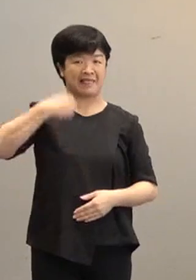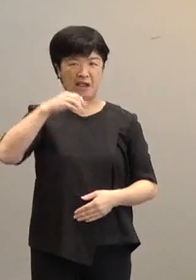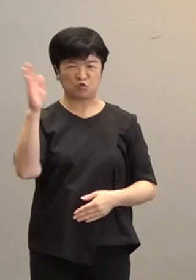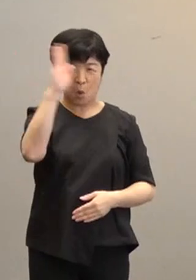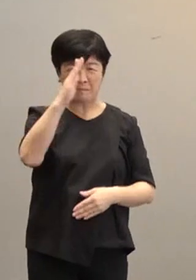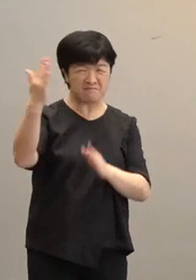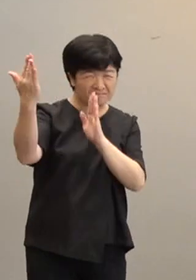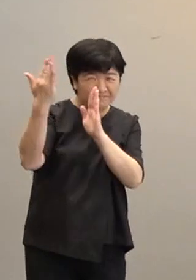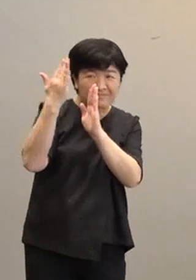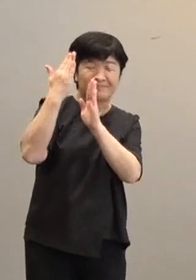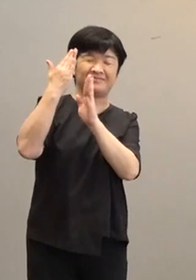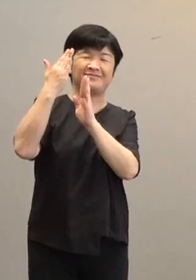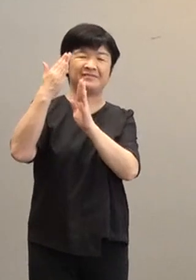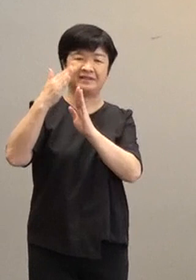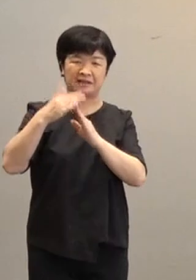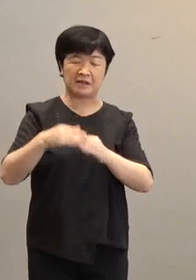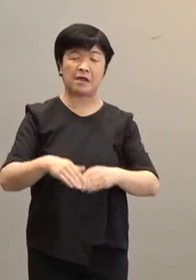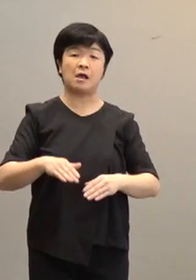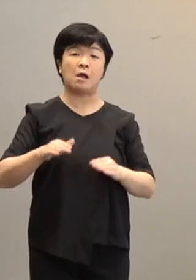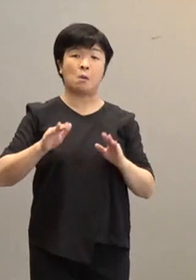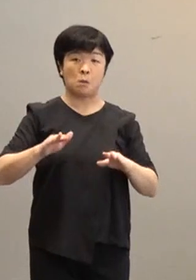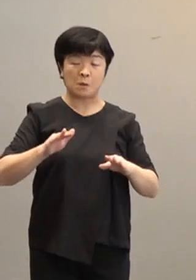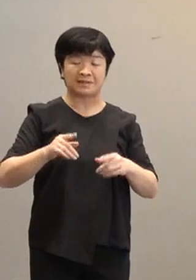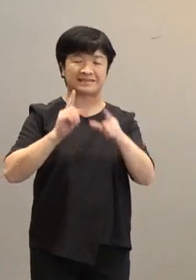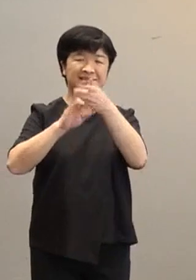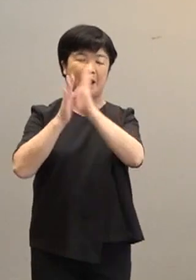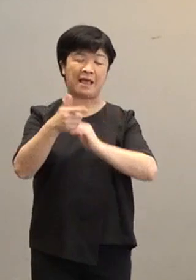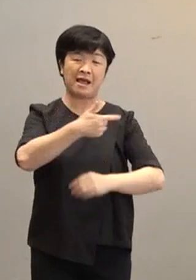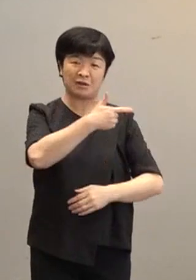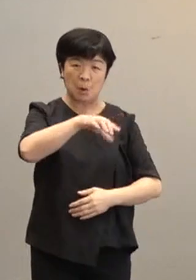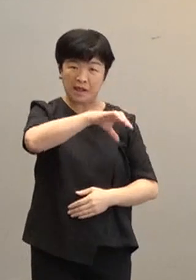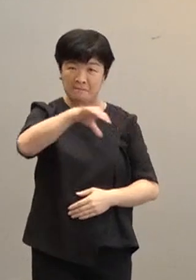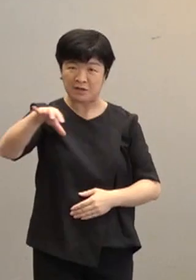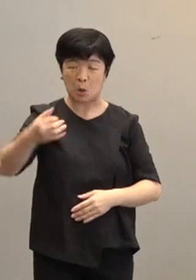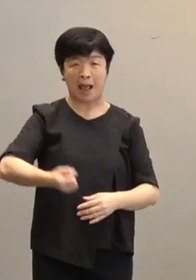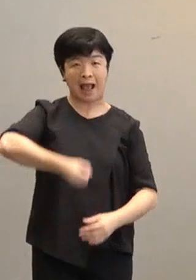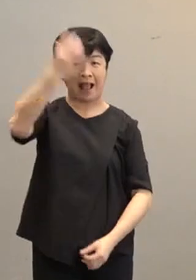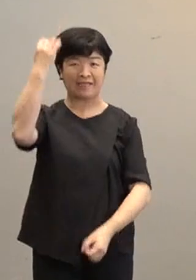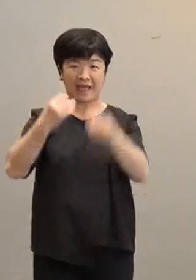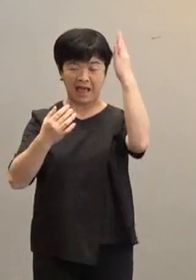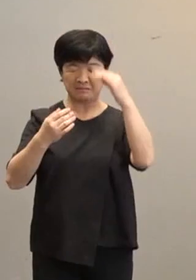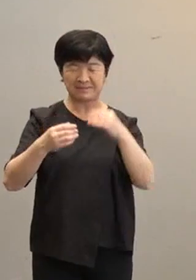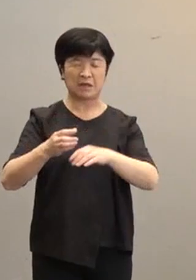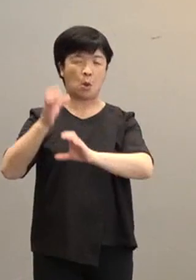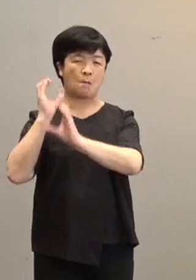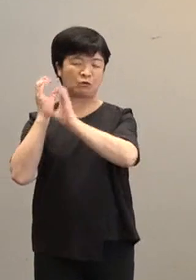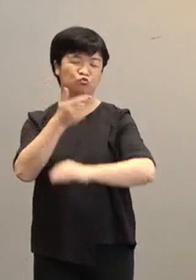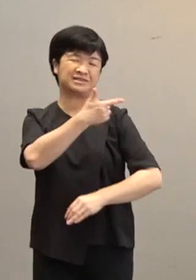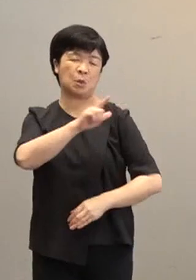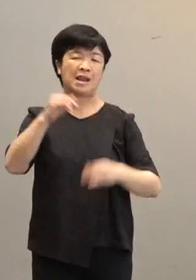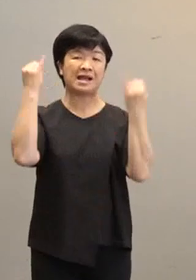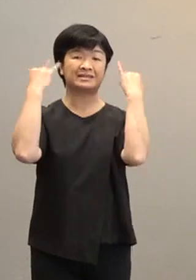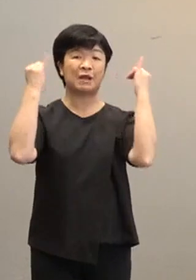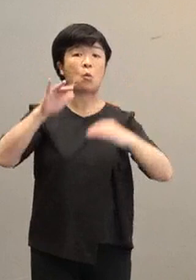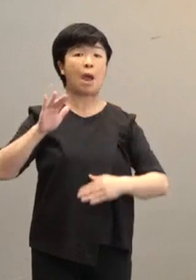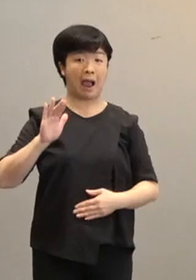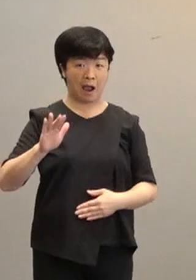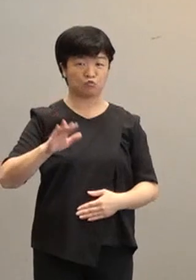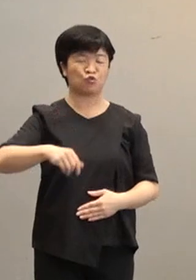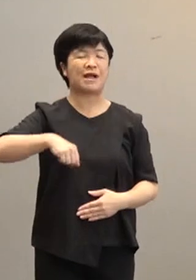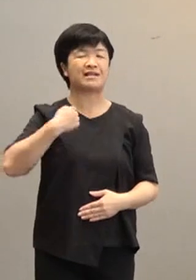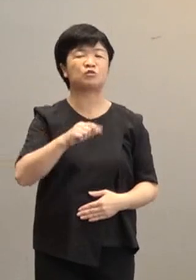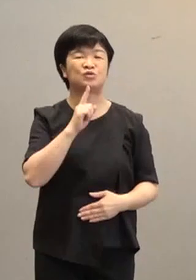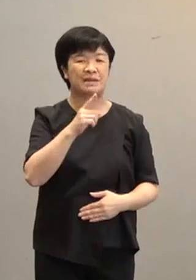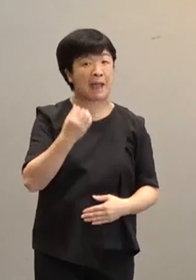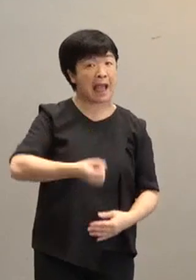ます。今年は県内各地で花火大会、お祭りなどさまざまなイベントが開催をされます。まずは夏の風物詩、